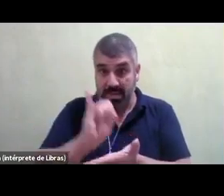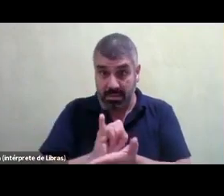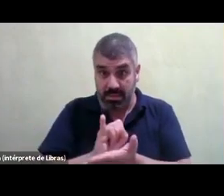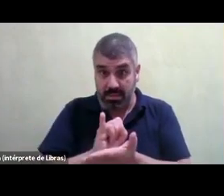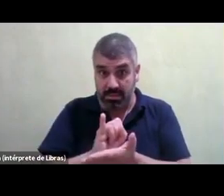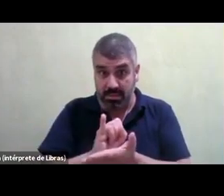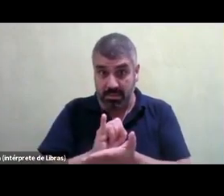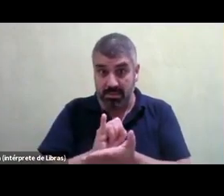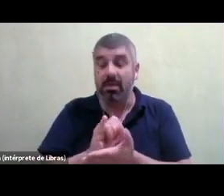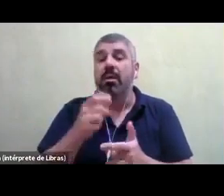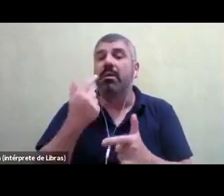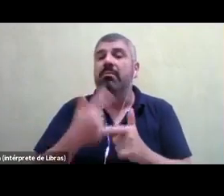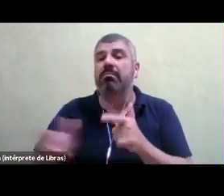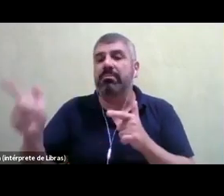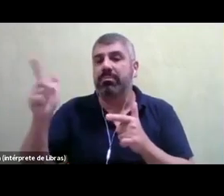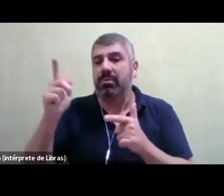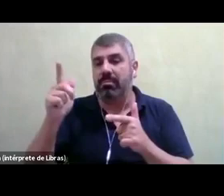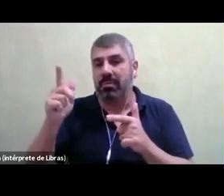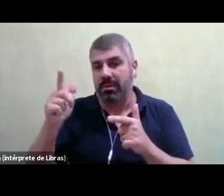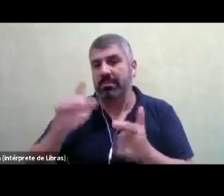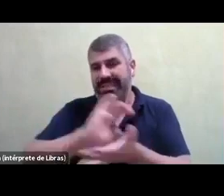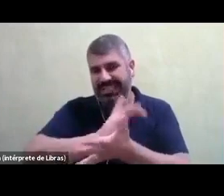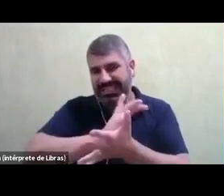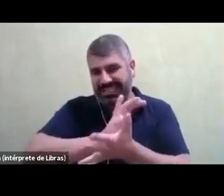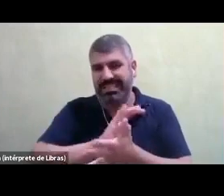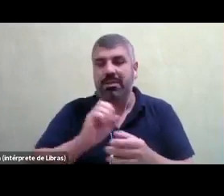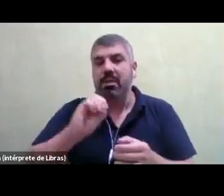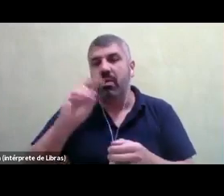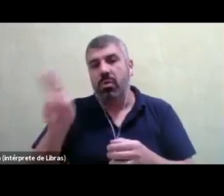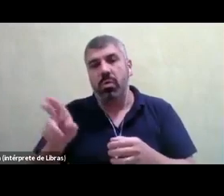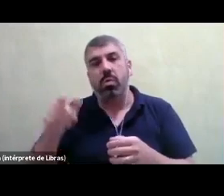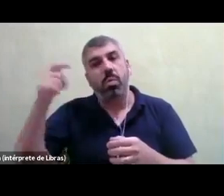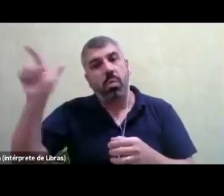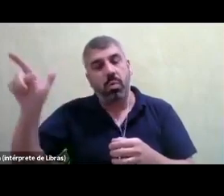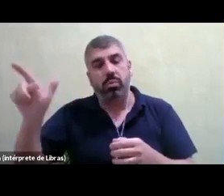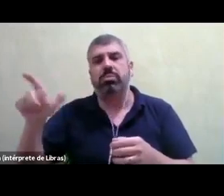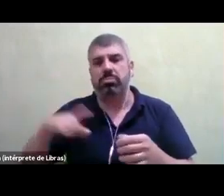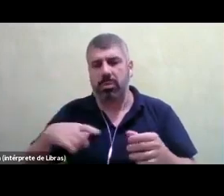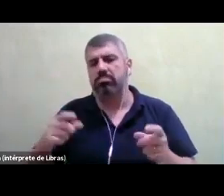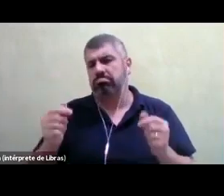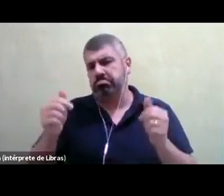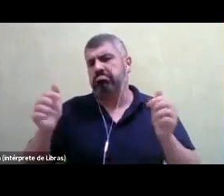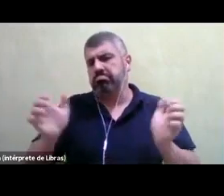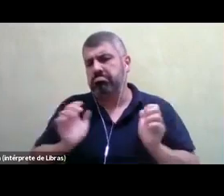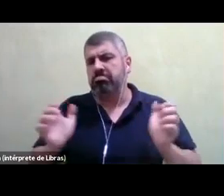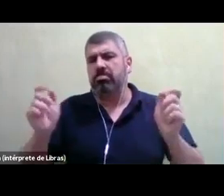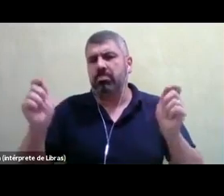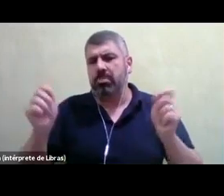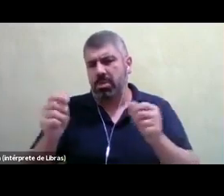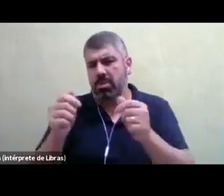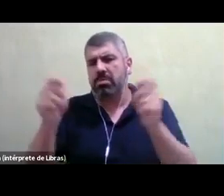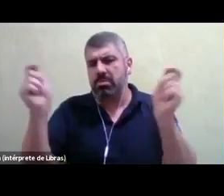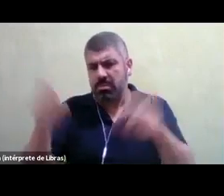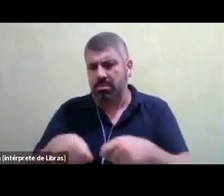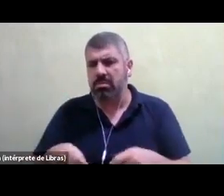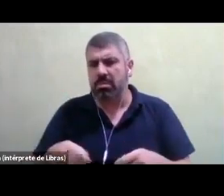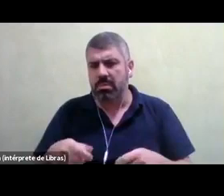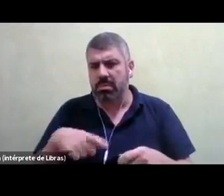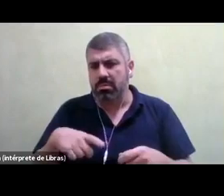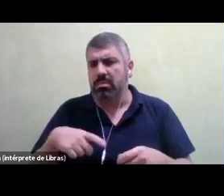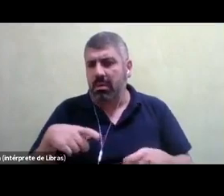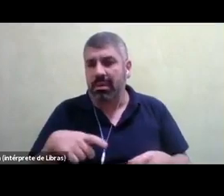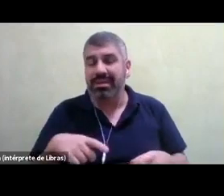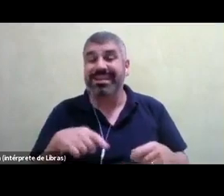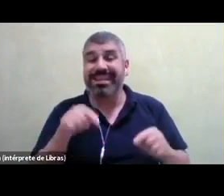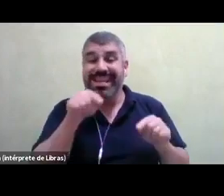migrantes de crise, quanto os imigrantes com boas condições financeiras, é importante que esse